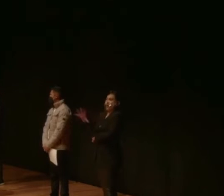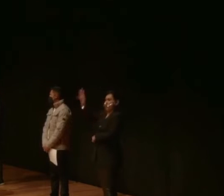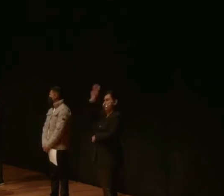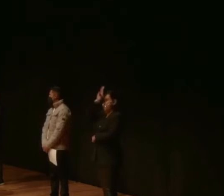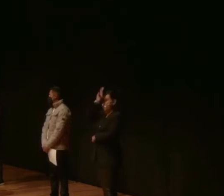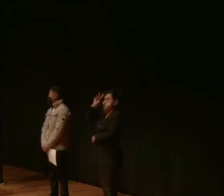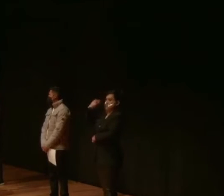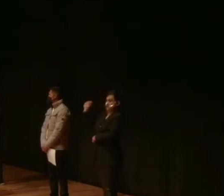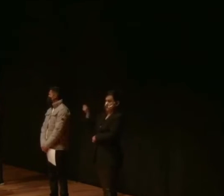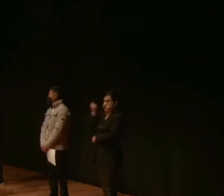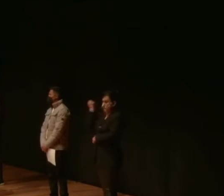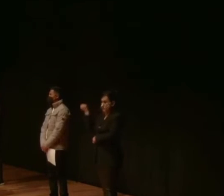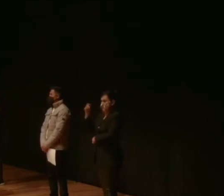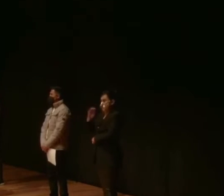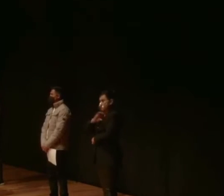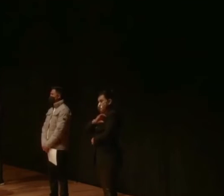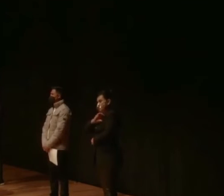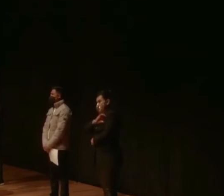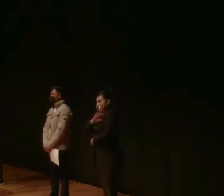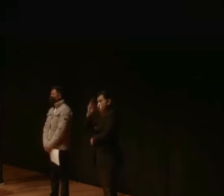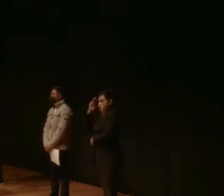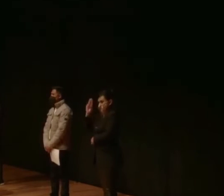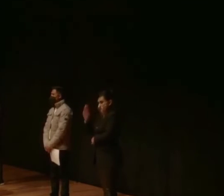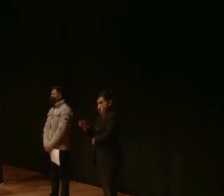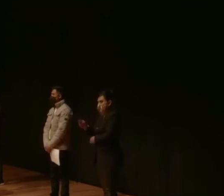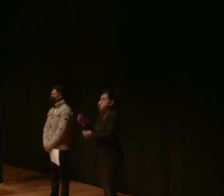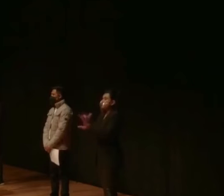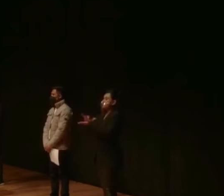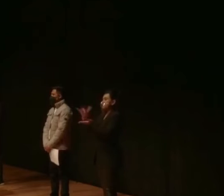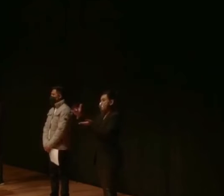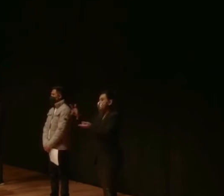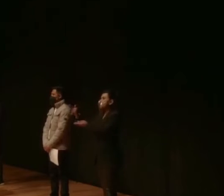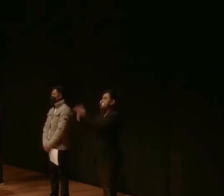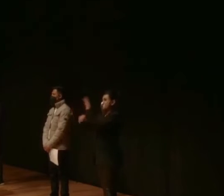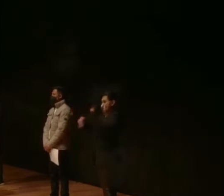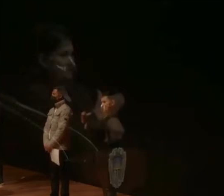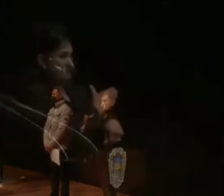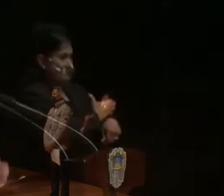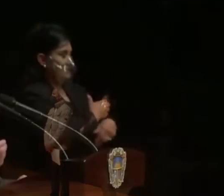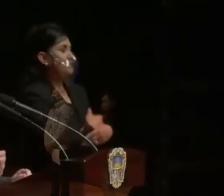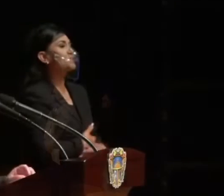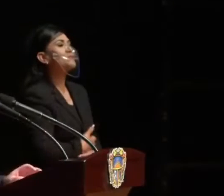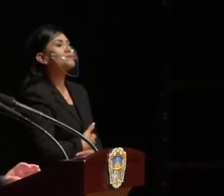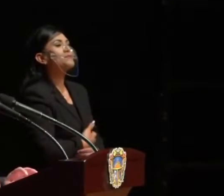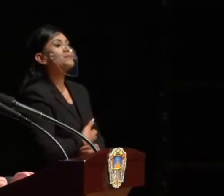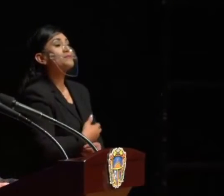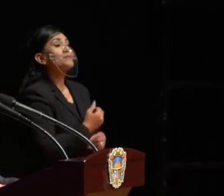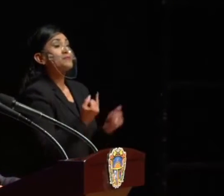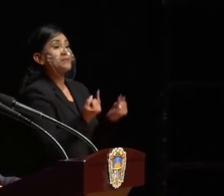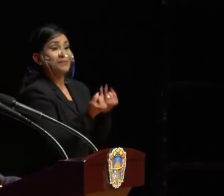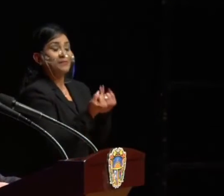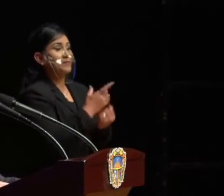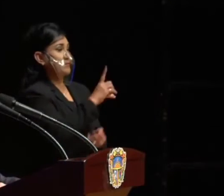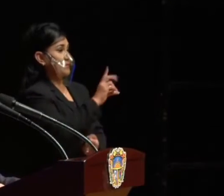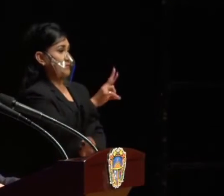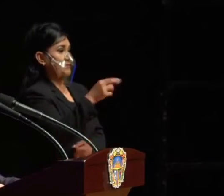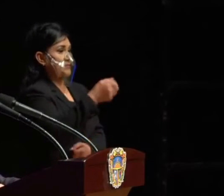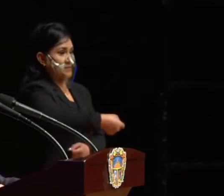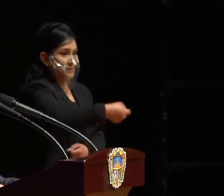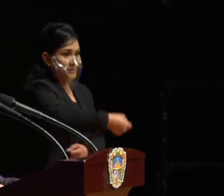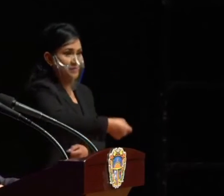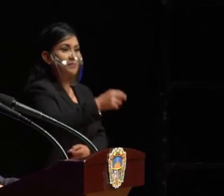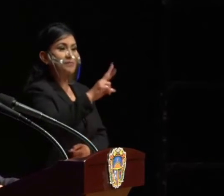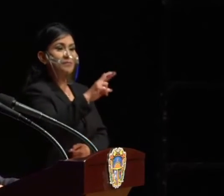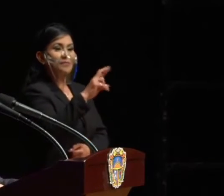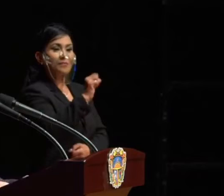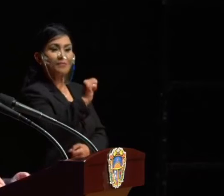Querétaro. Mi estimado maestro, muchísimas gracias por acompañarnos. También quiero saludar al doctor Raúl Gerardo